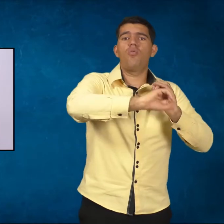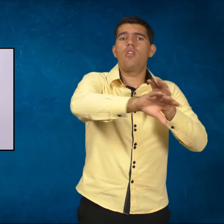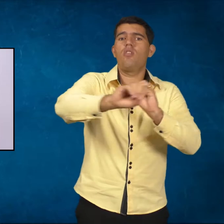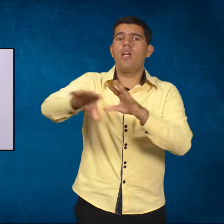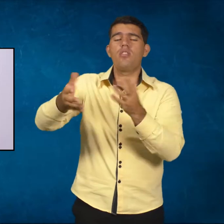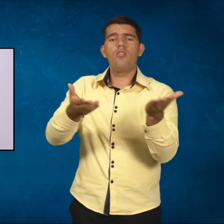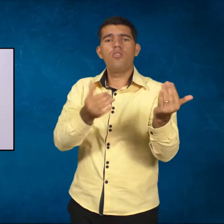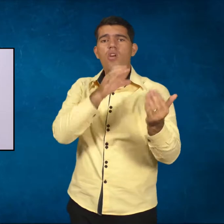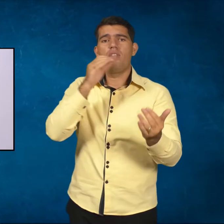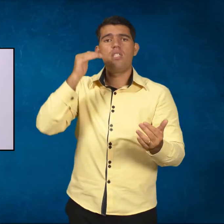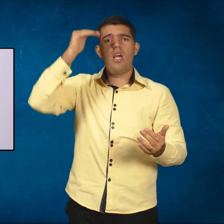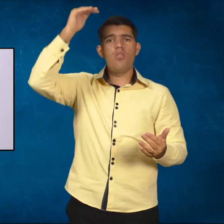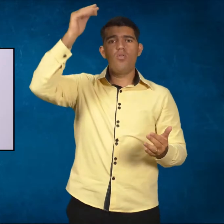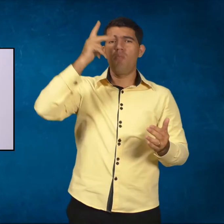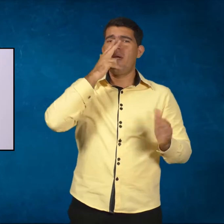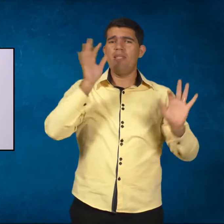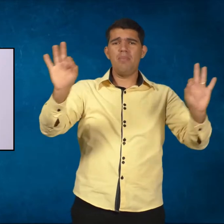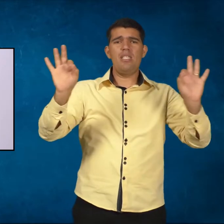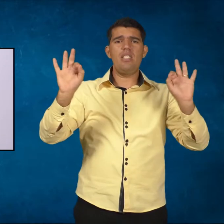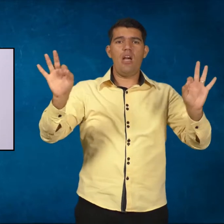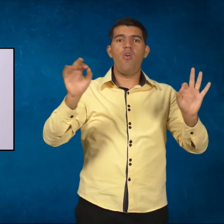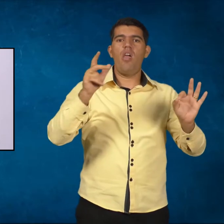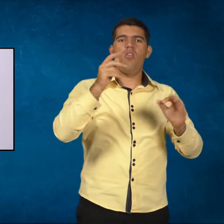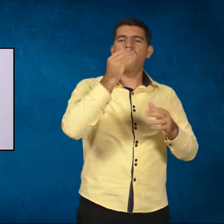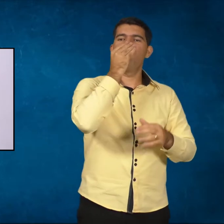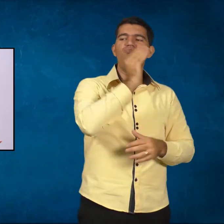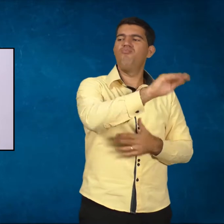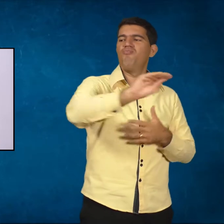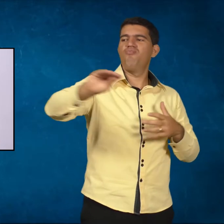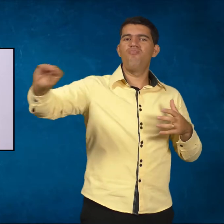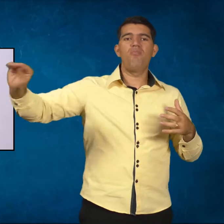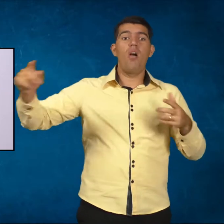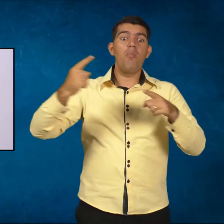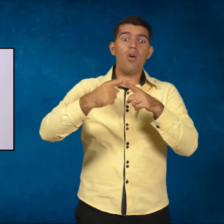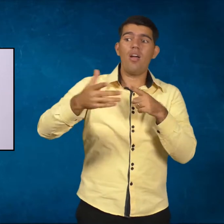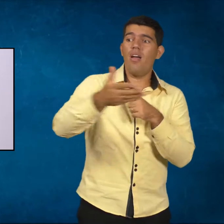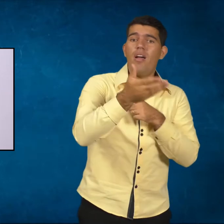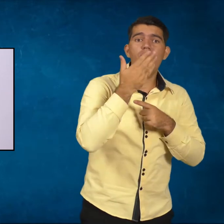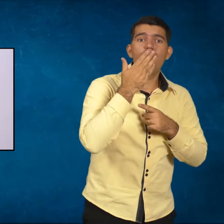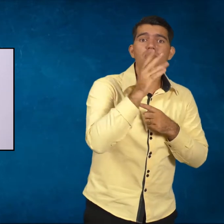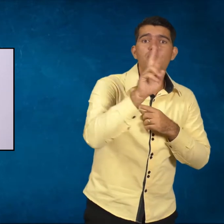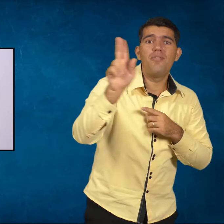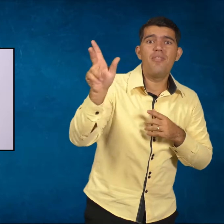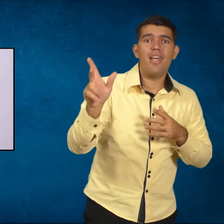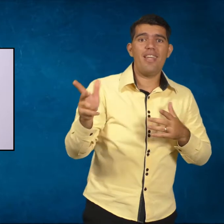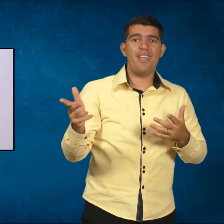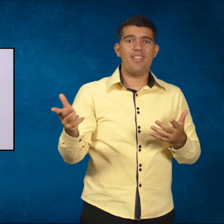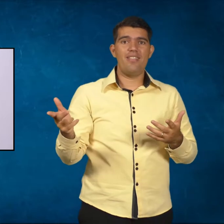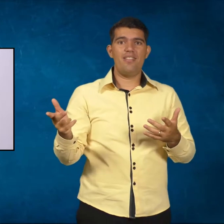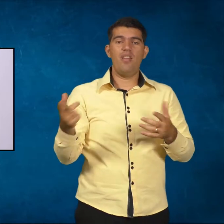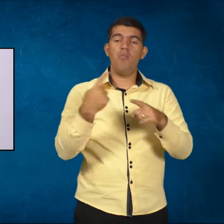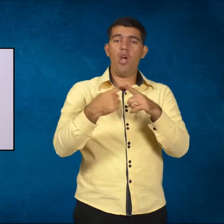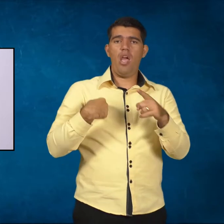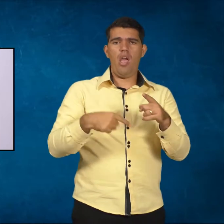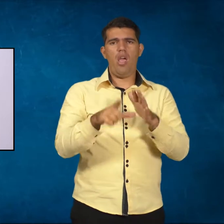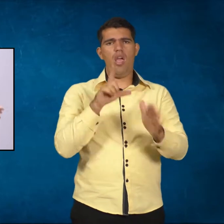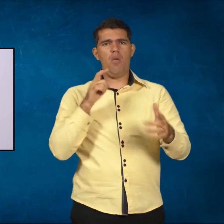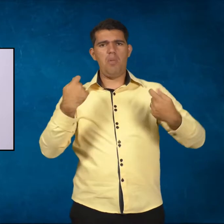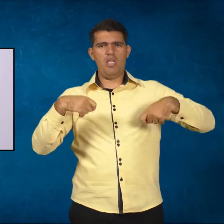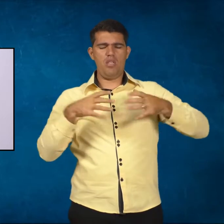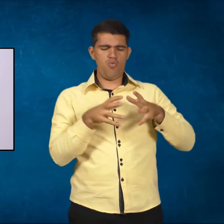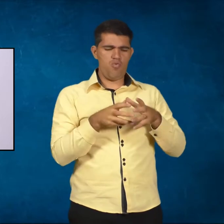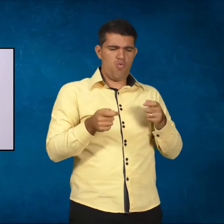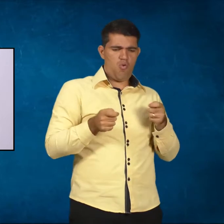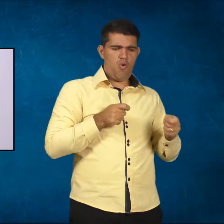a educação de jovens e adultos tem como modalidade porque é um modo de fazer diferente porque você precisa do controle